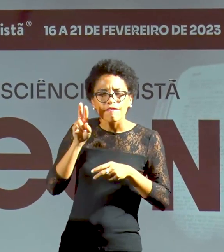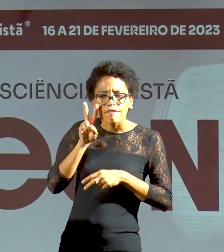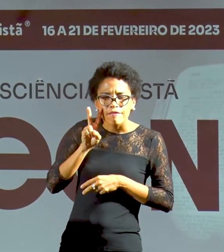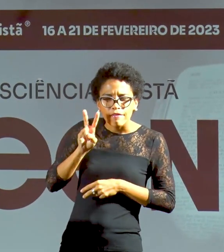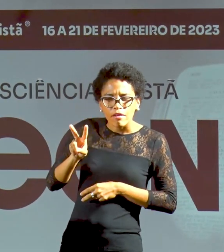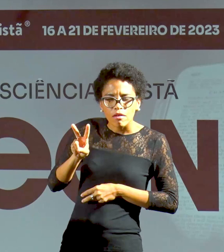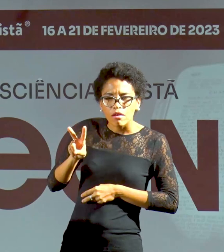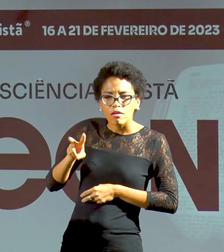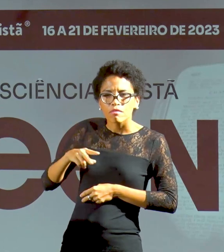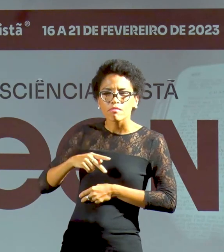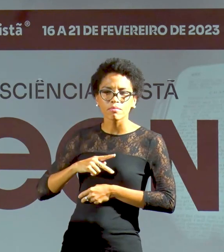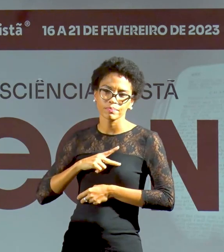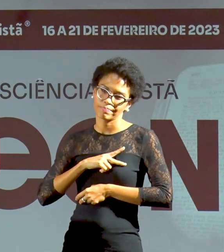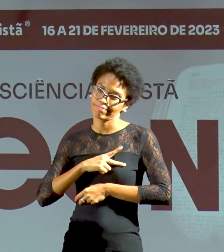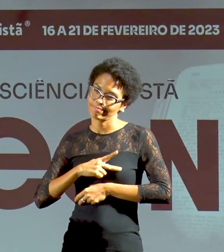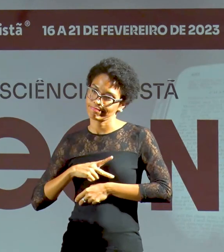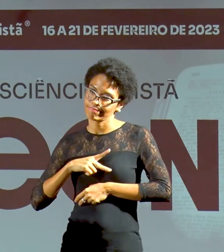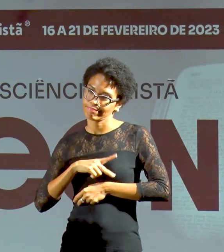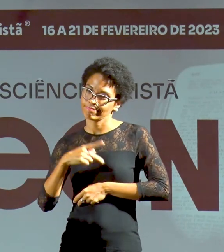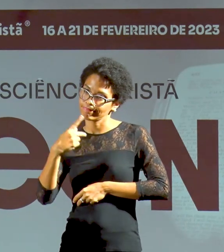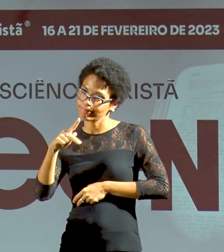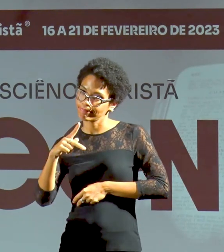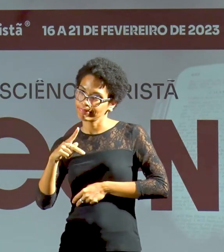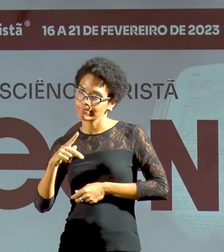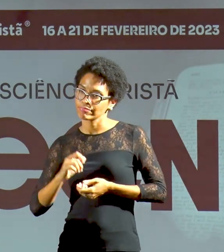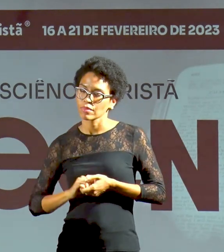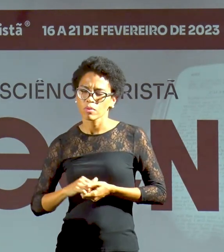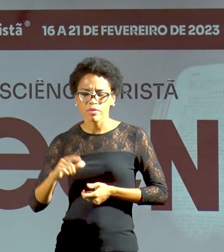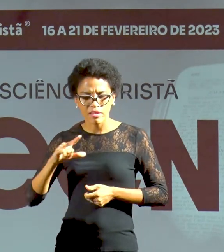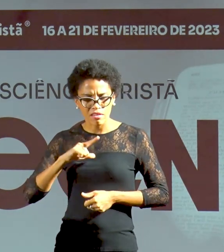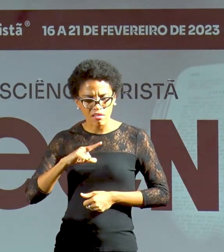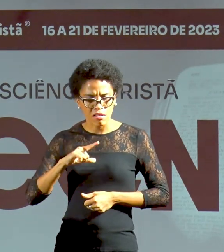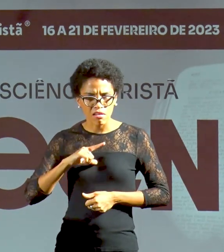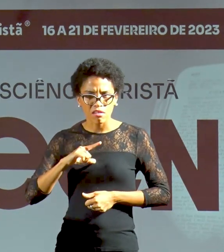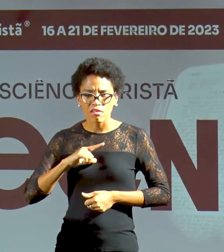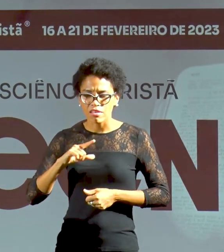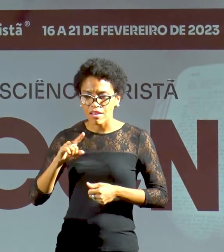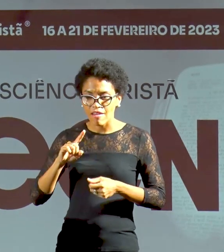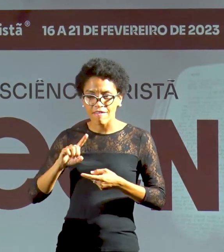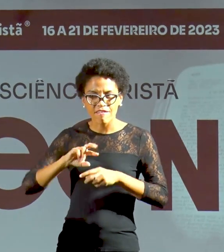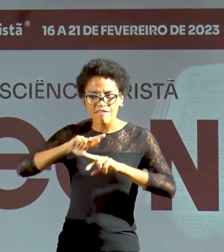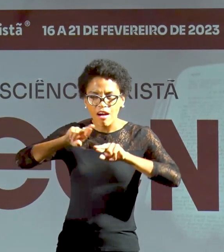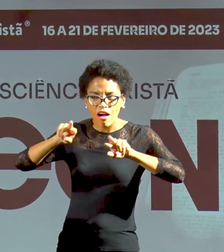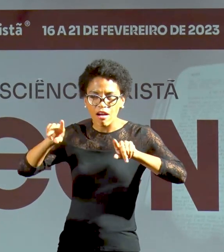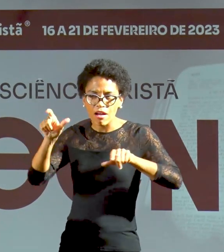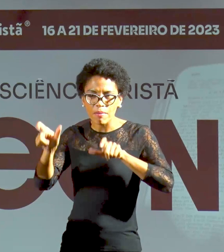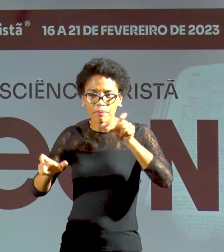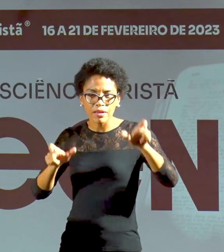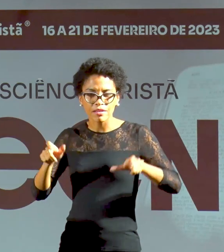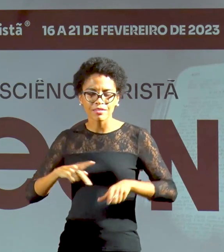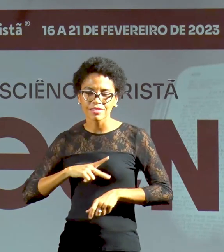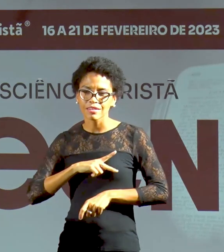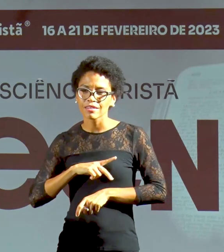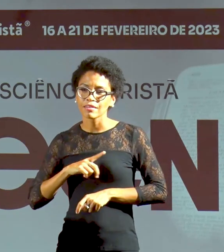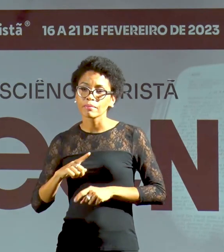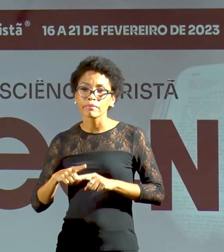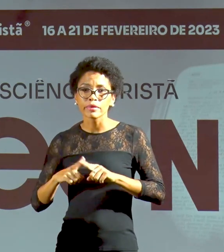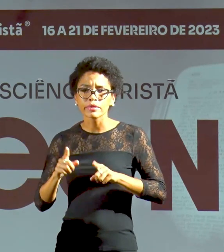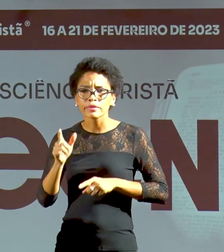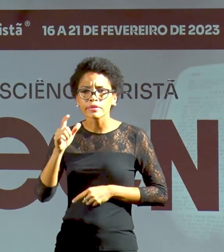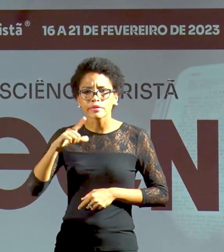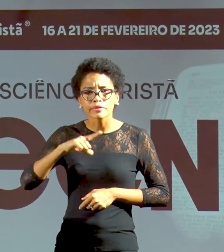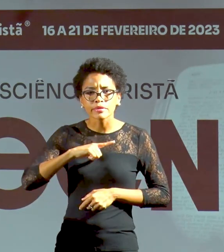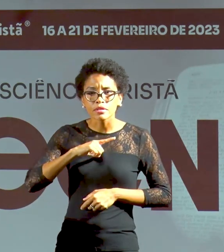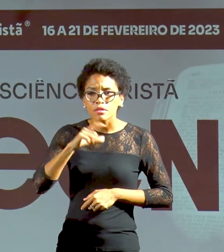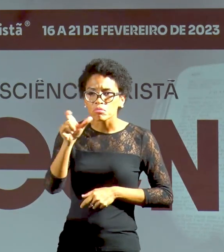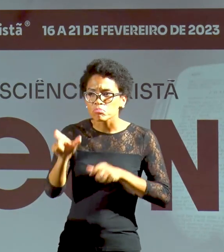com a sua paixão porque há muitos aqui que estão apaixonados e que aquele por quem está nem sabe e